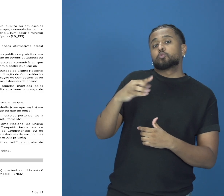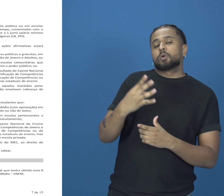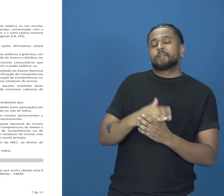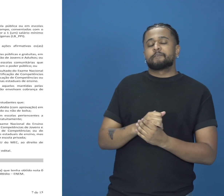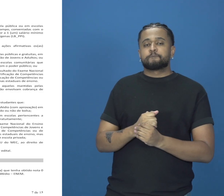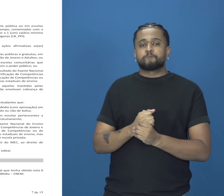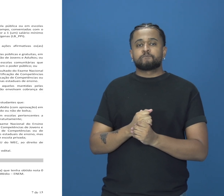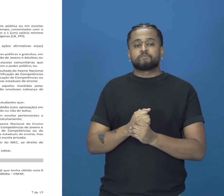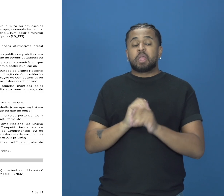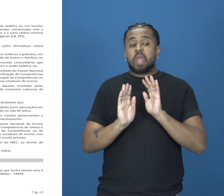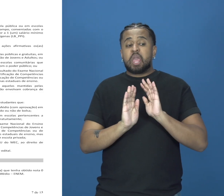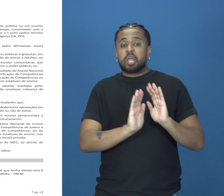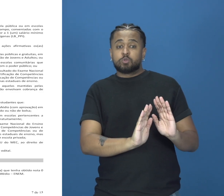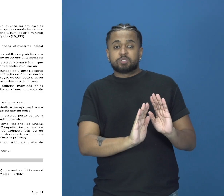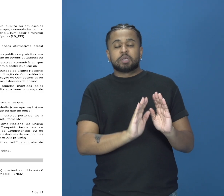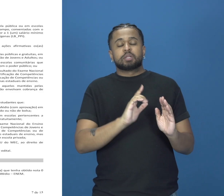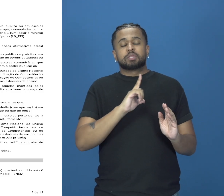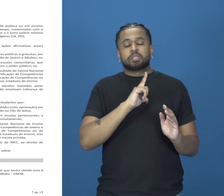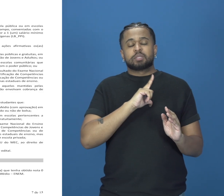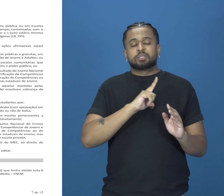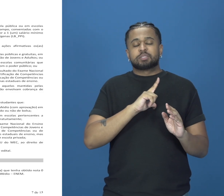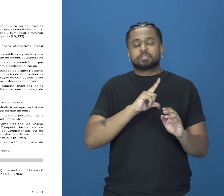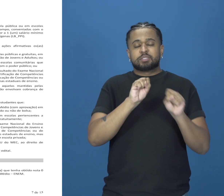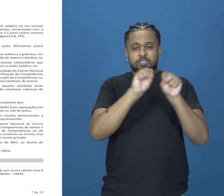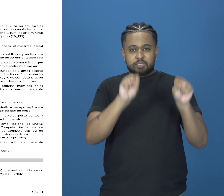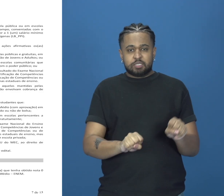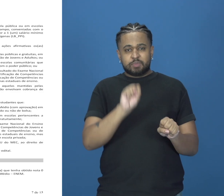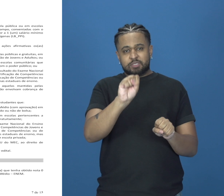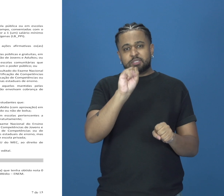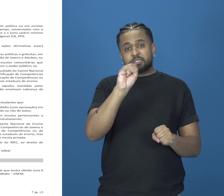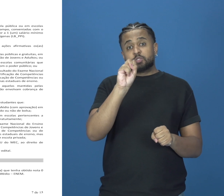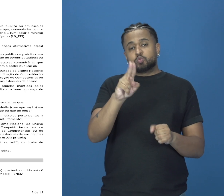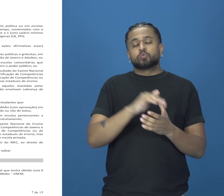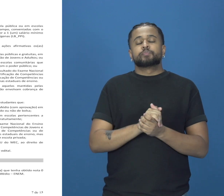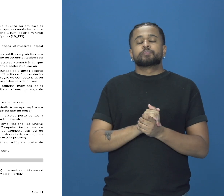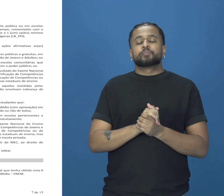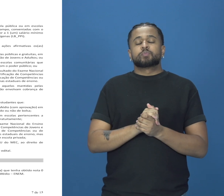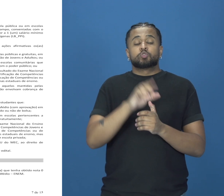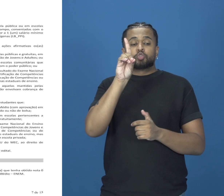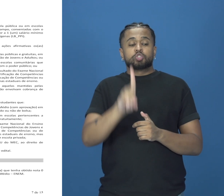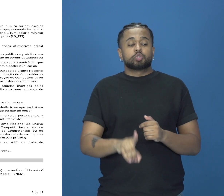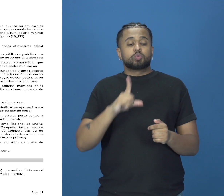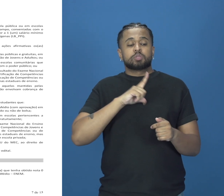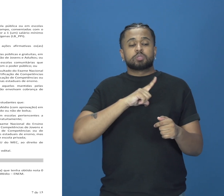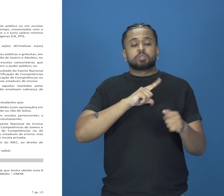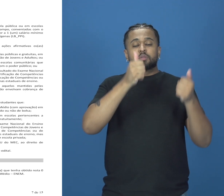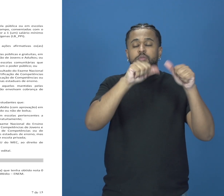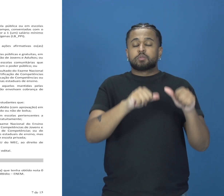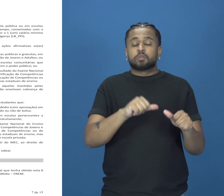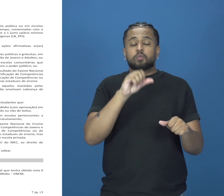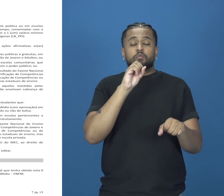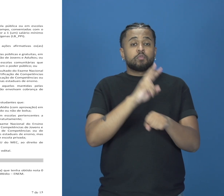6.5.4 renunciarem, no Sistema de Seleção Unificada, SISU do MEC, ao direito de concorrer como